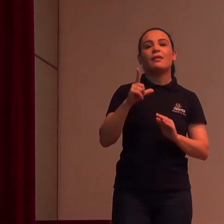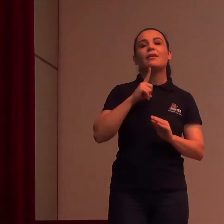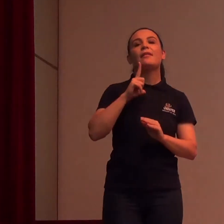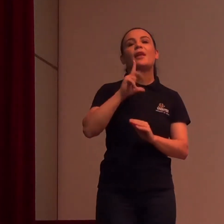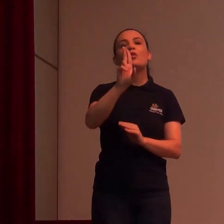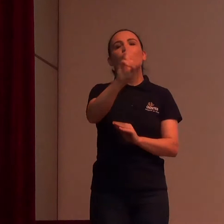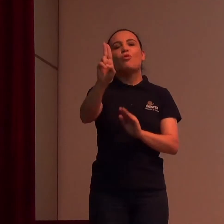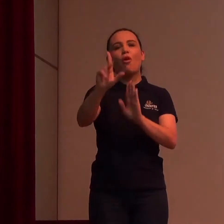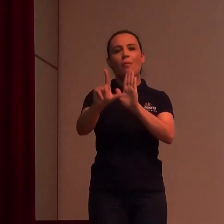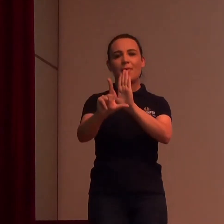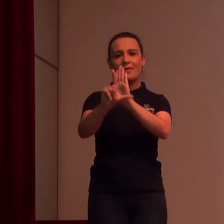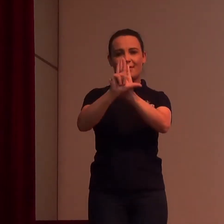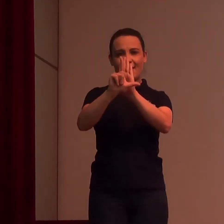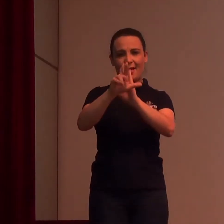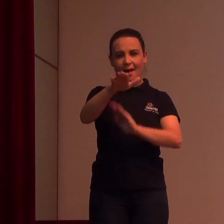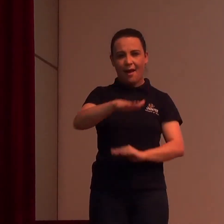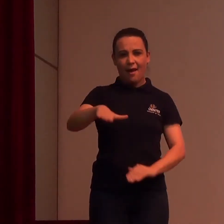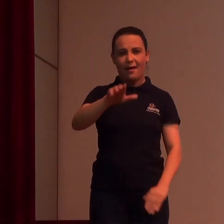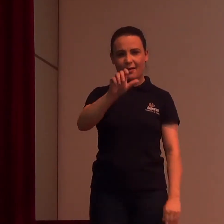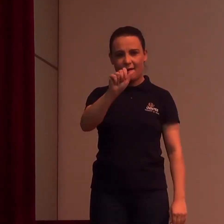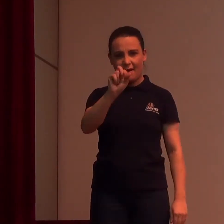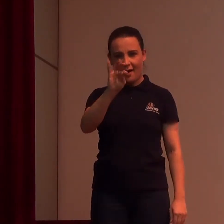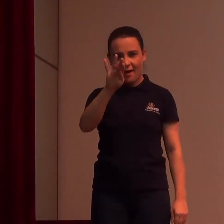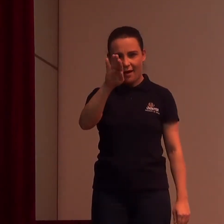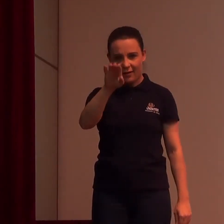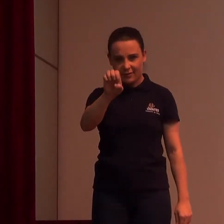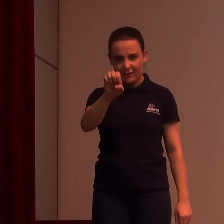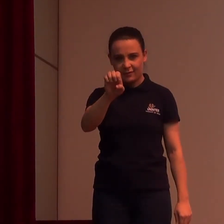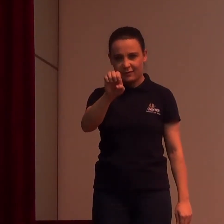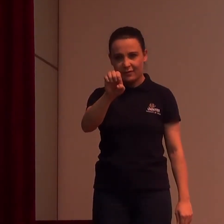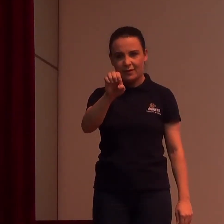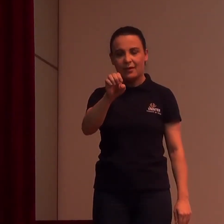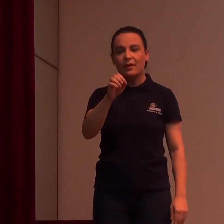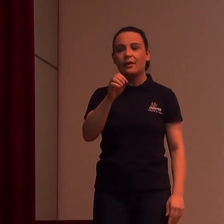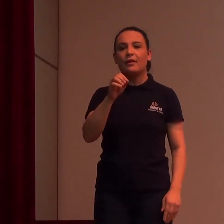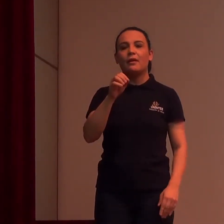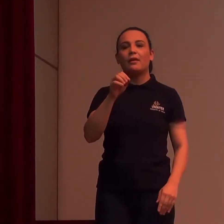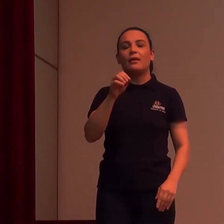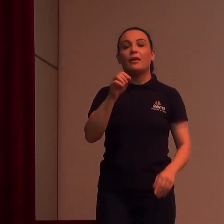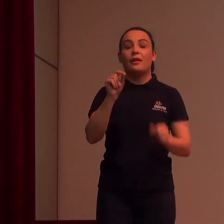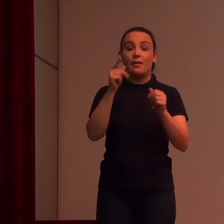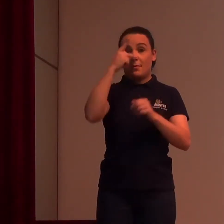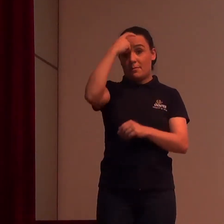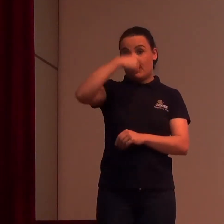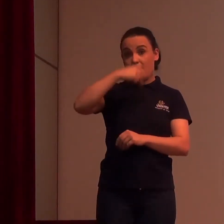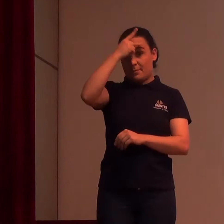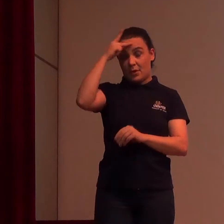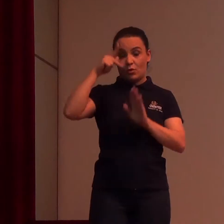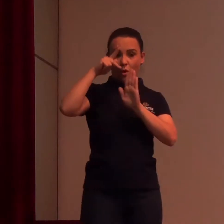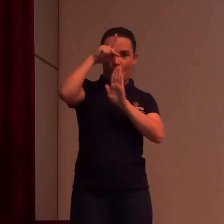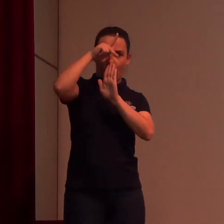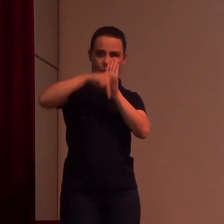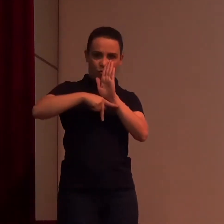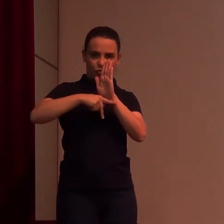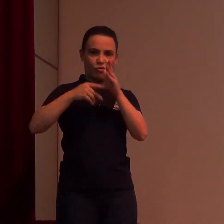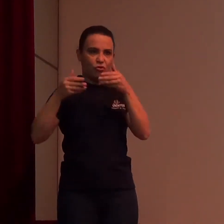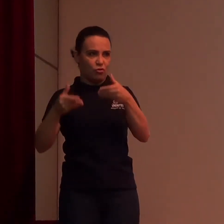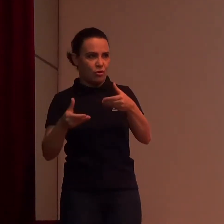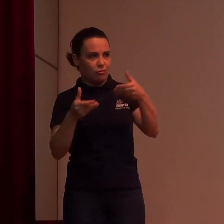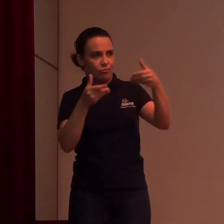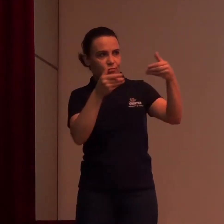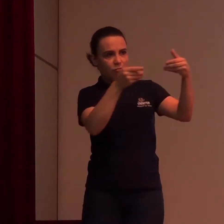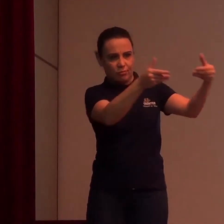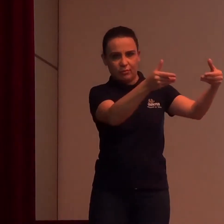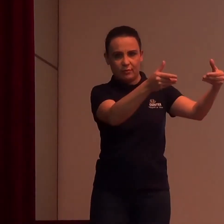aí, quando a gente faz a escolha de quais vão ser os títulos, porque a gente já tem que mandar mais ou menos o escopo, né,